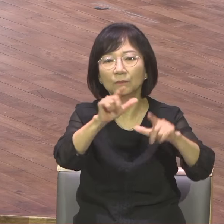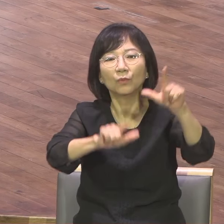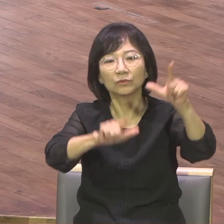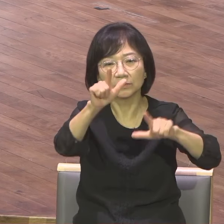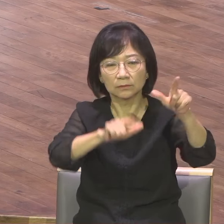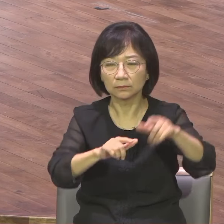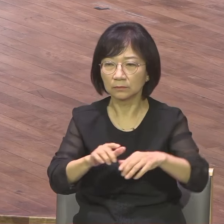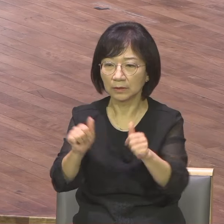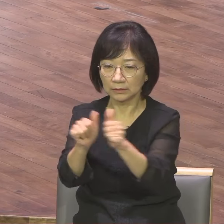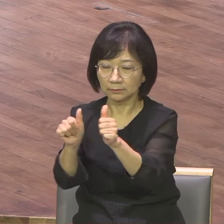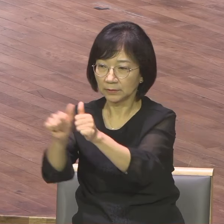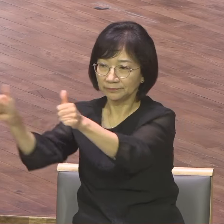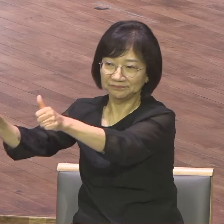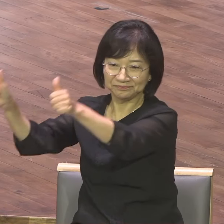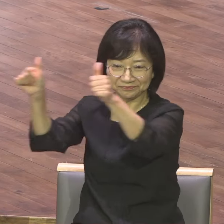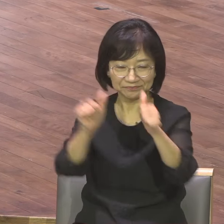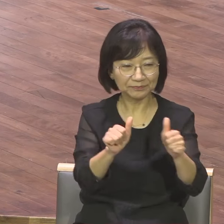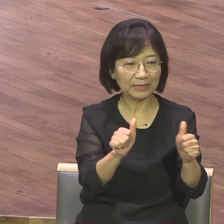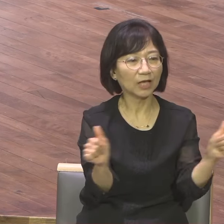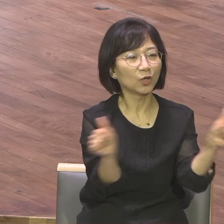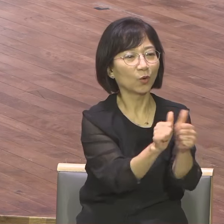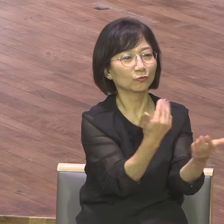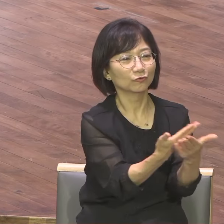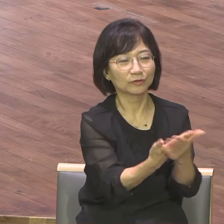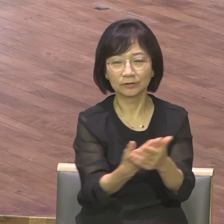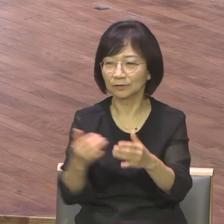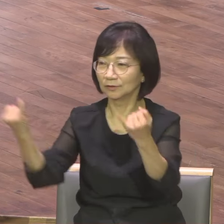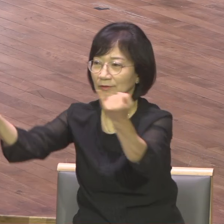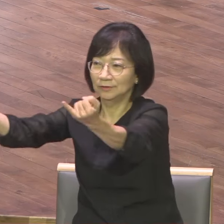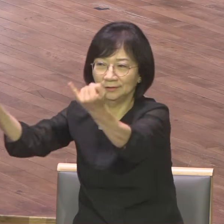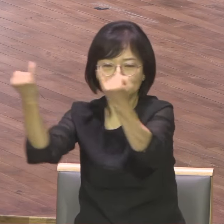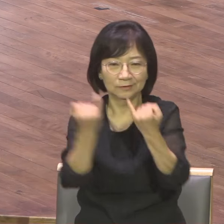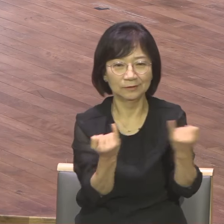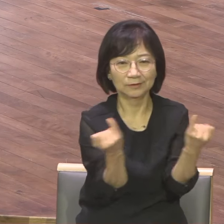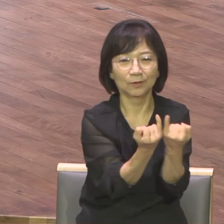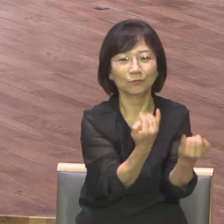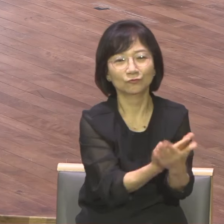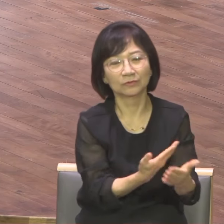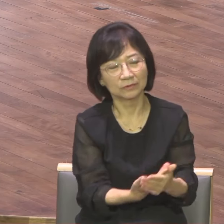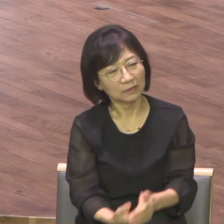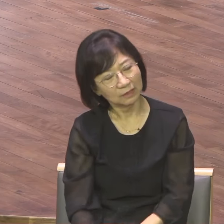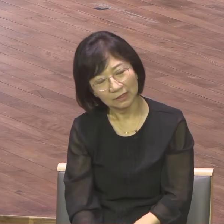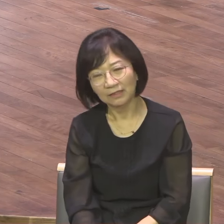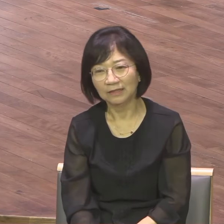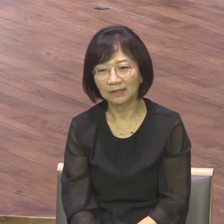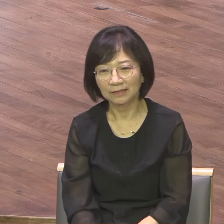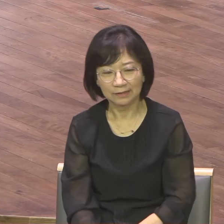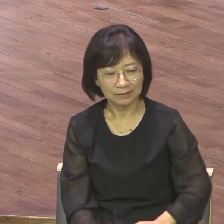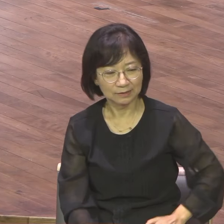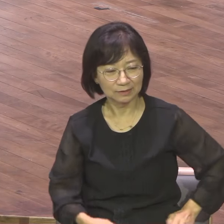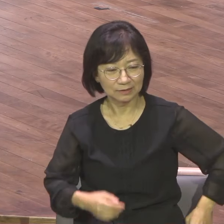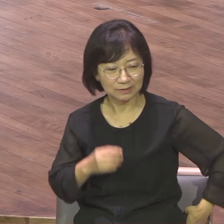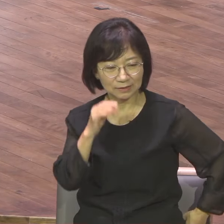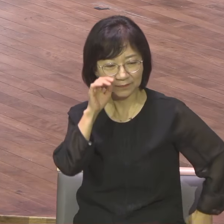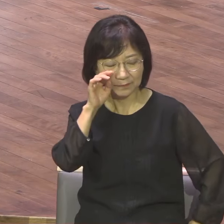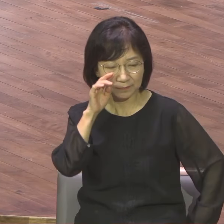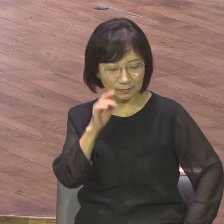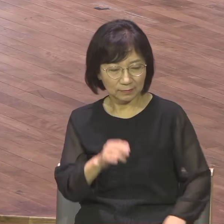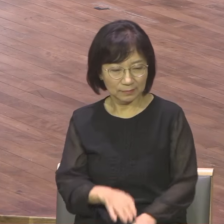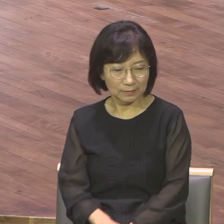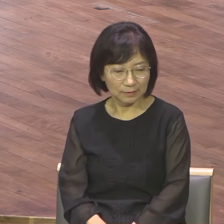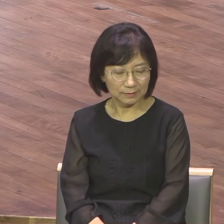그래서 차별금지법 때문에 지금 광화문에서 아마 아직 이번 총회하면